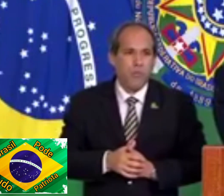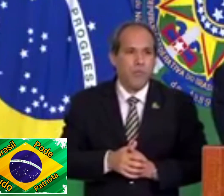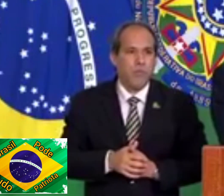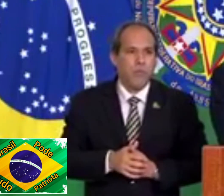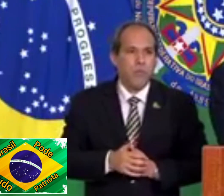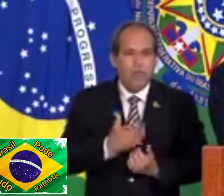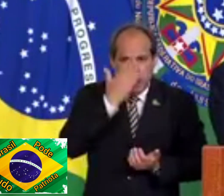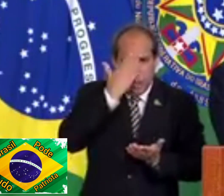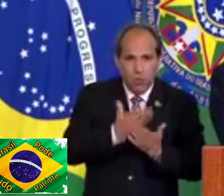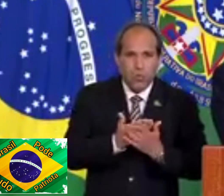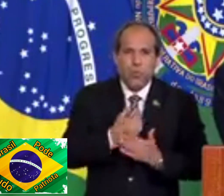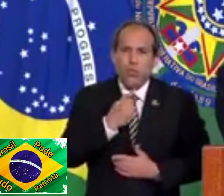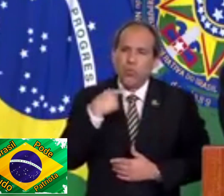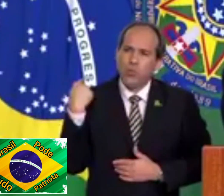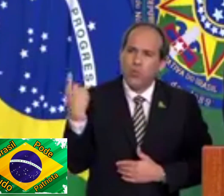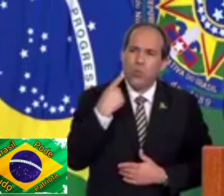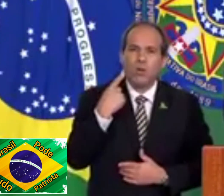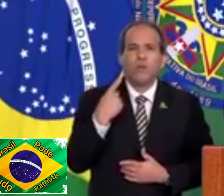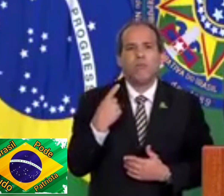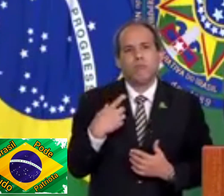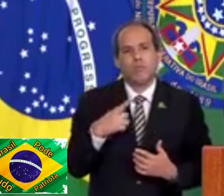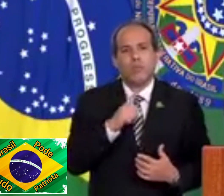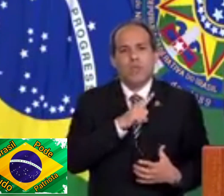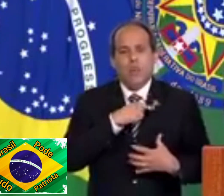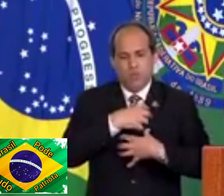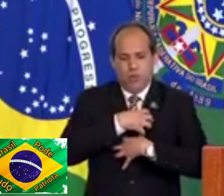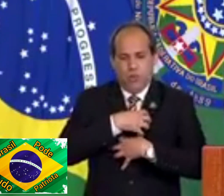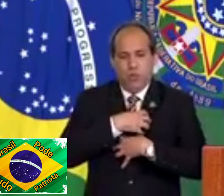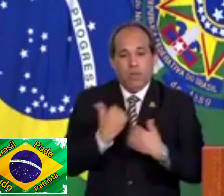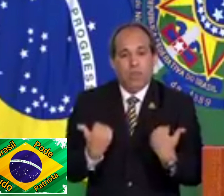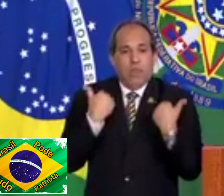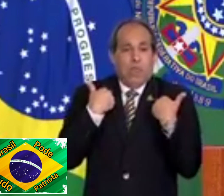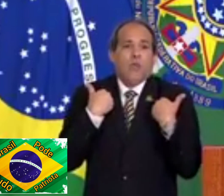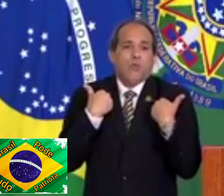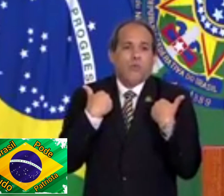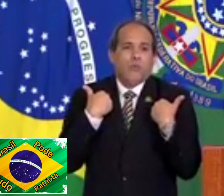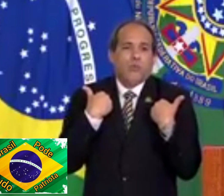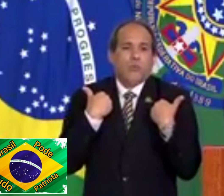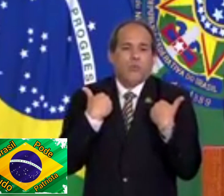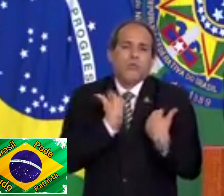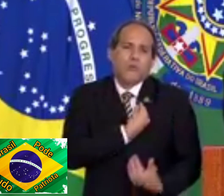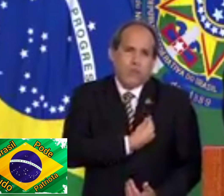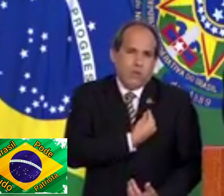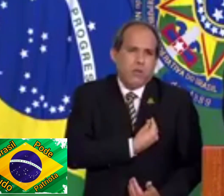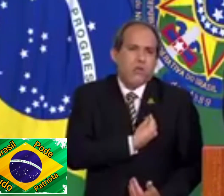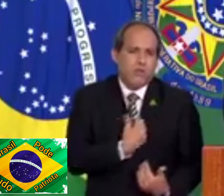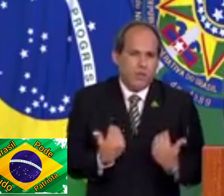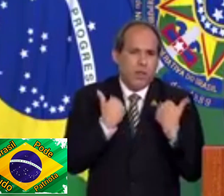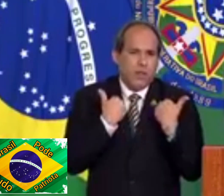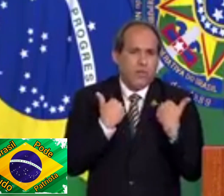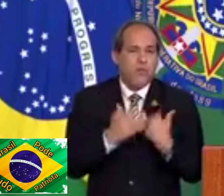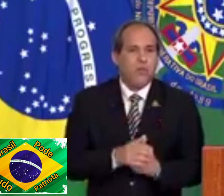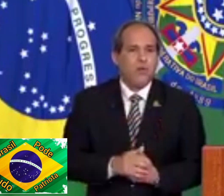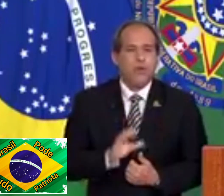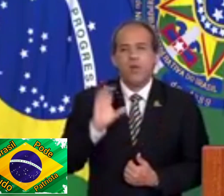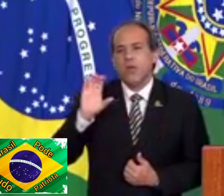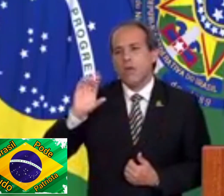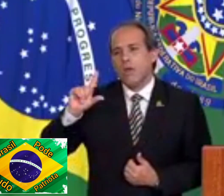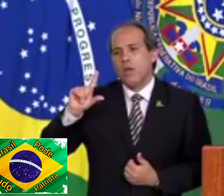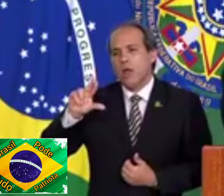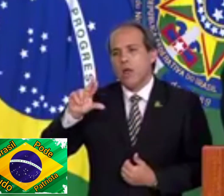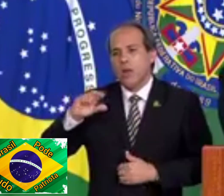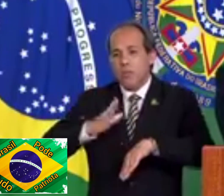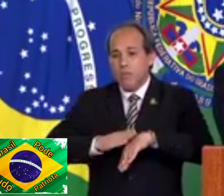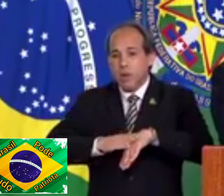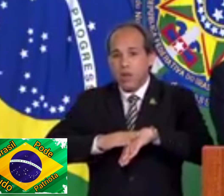humanos, esse sentimento está presente. Obviamente, a iniciativa